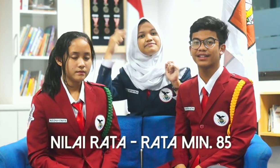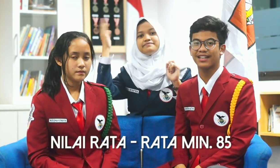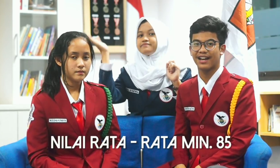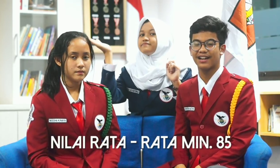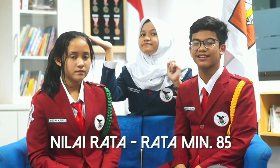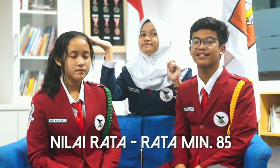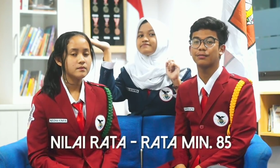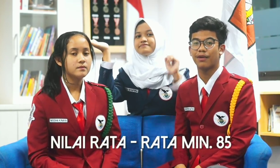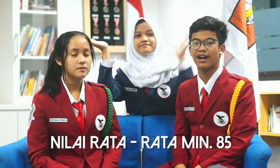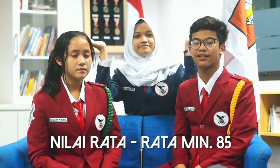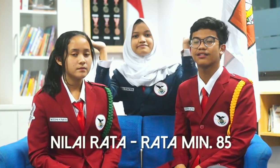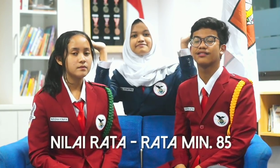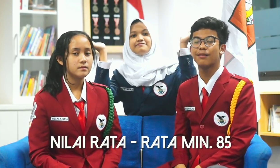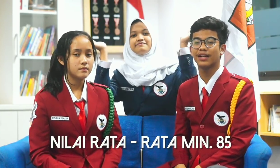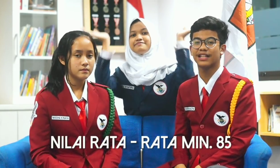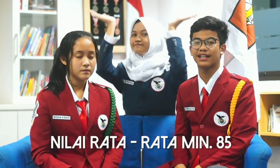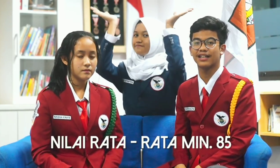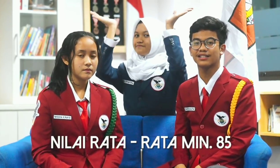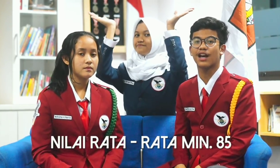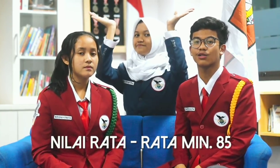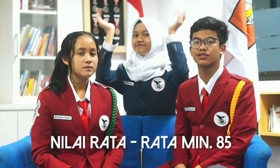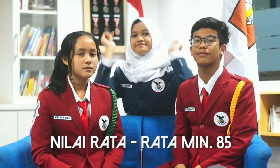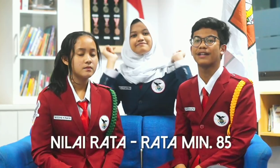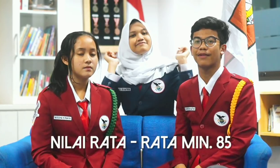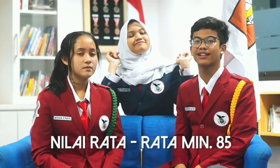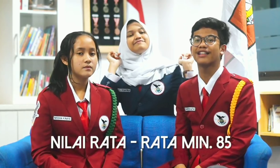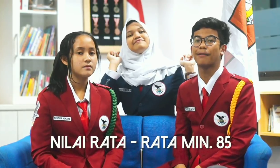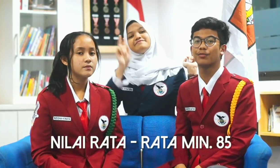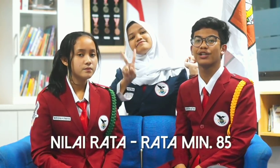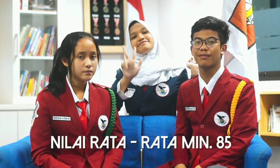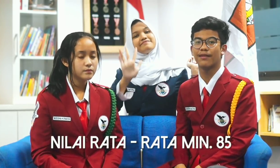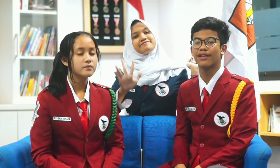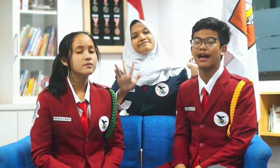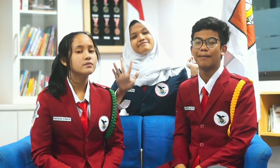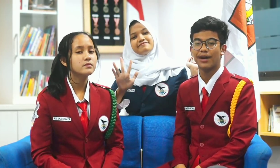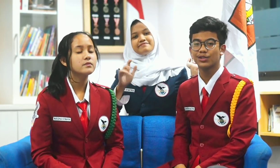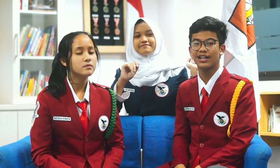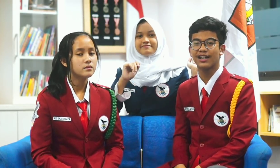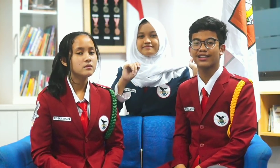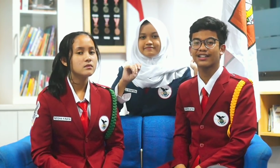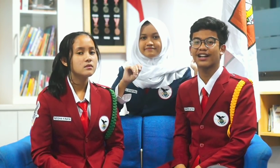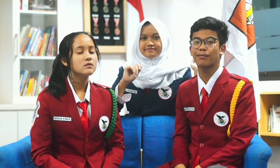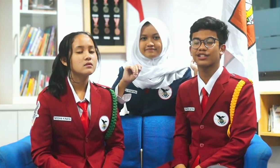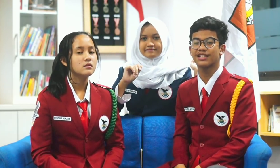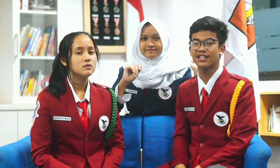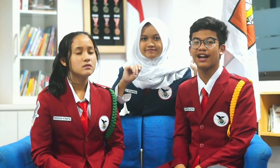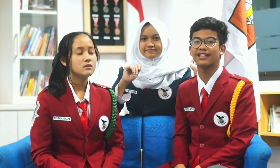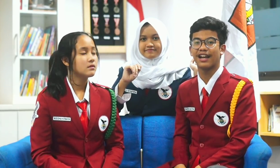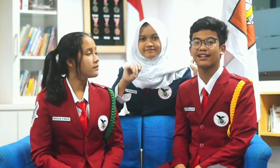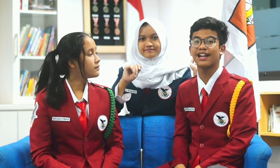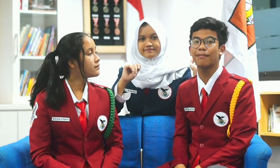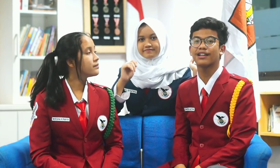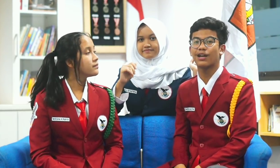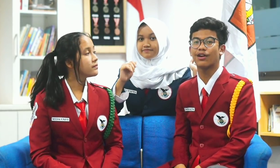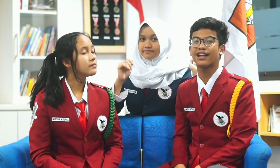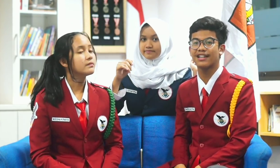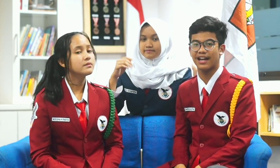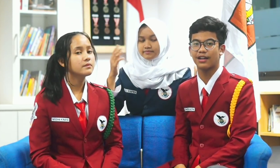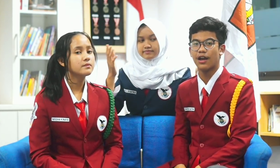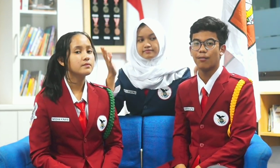matematika, IPA, dan bahasa Inggris harus minimal 85. Maksud dari rata-rata rapot di sini adalah nilai pengetahuan kalian mulai